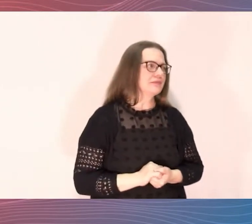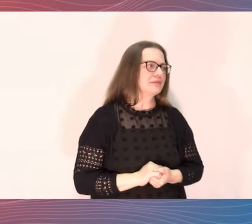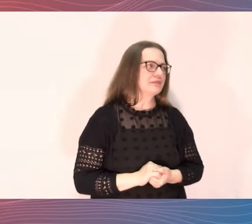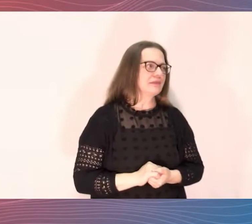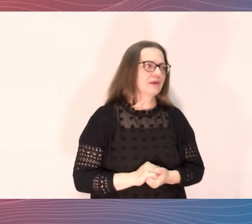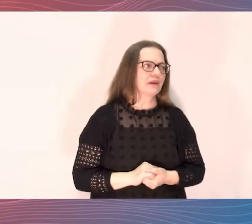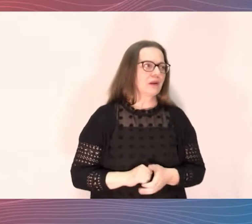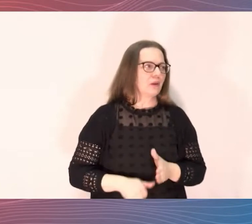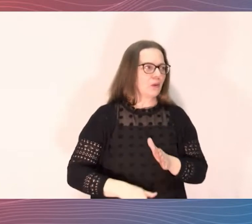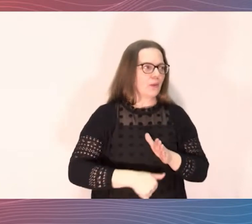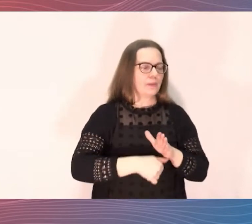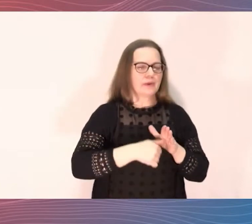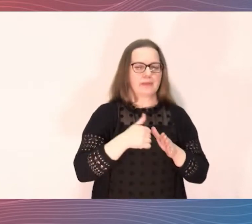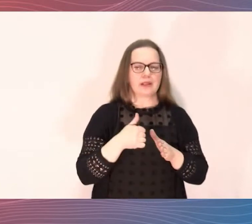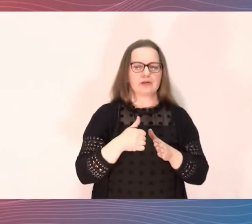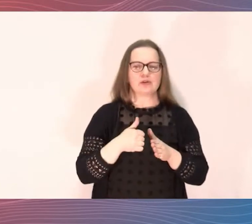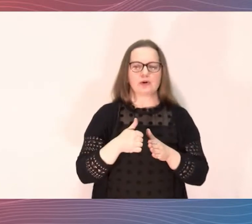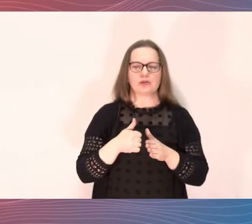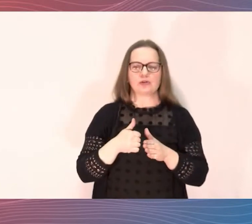1 Timóteo 1,5.